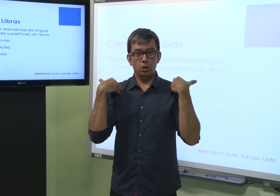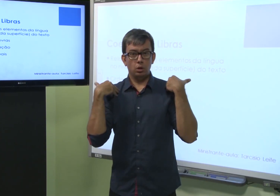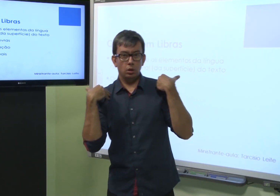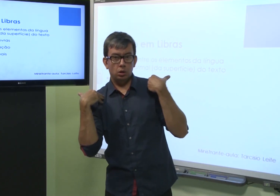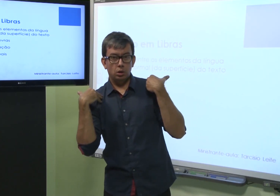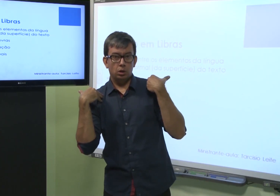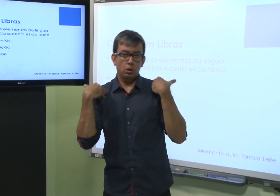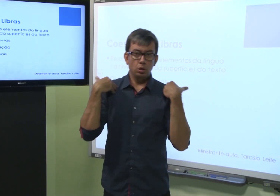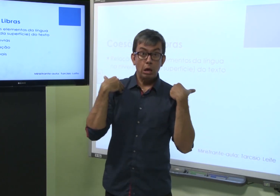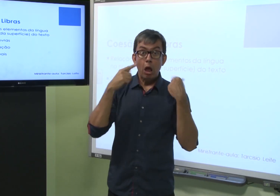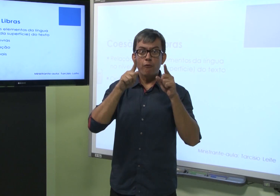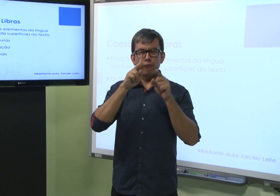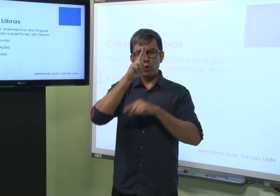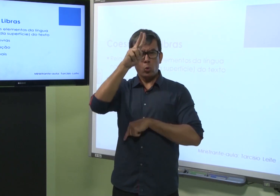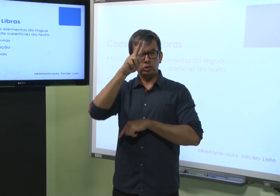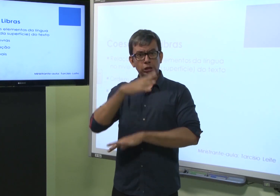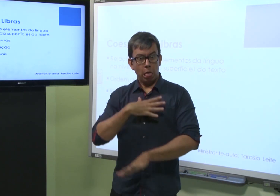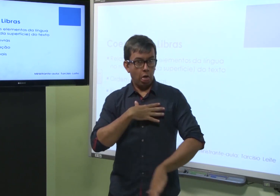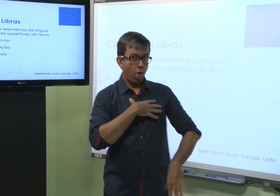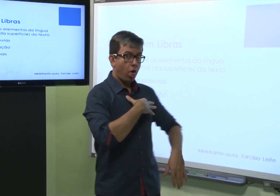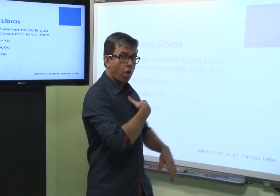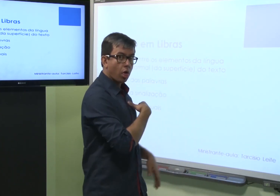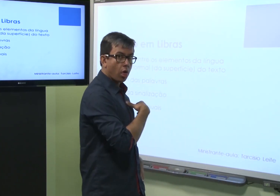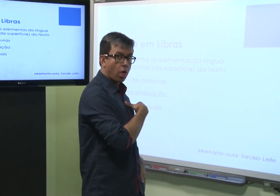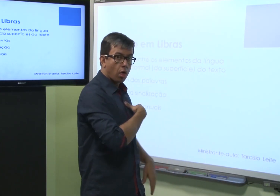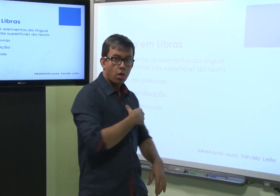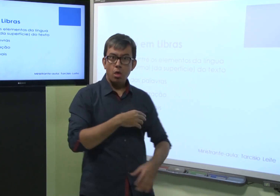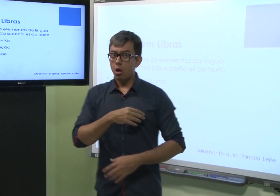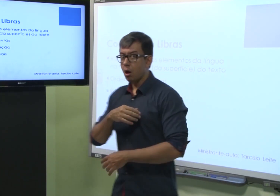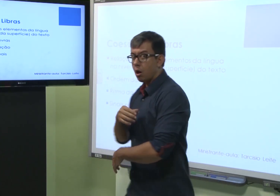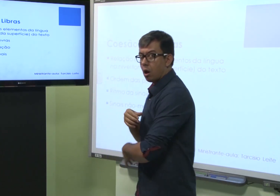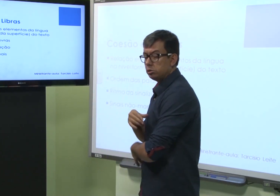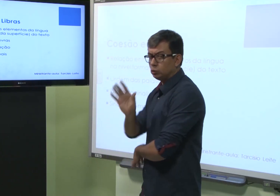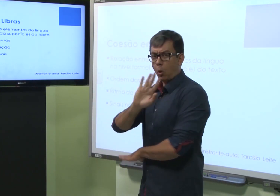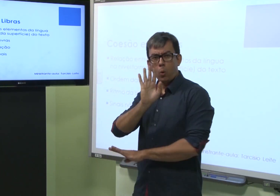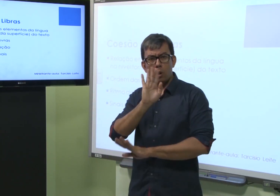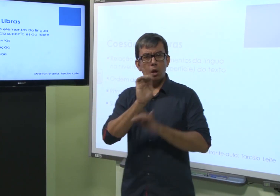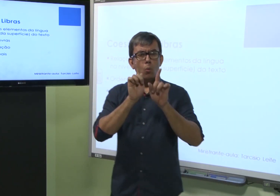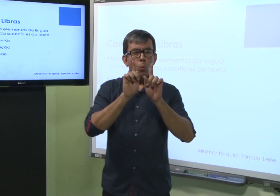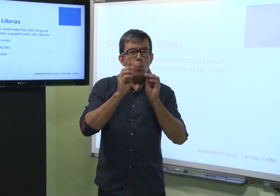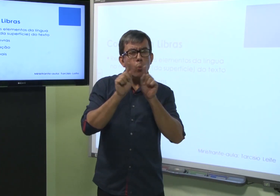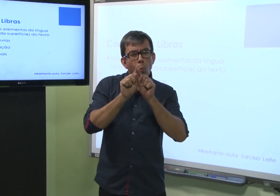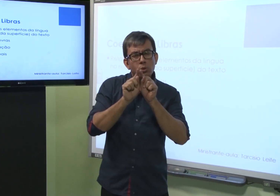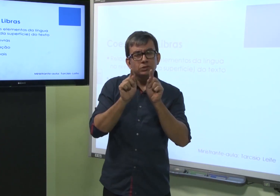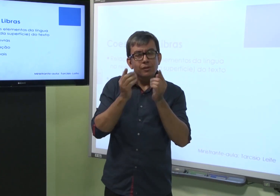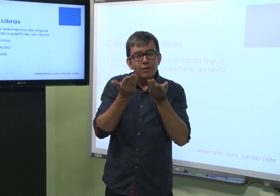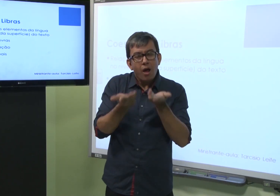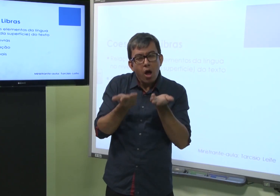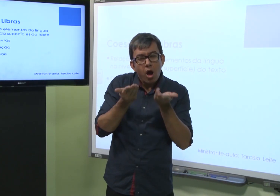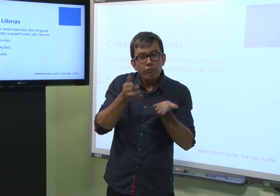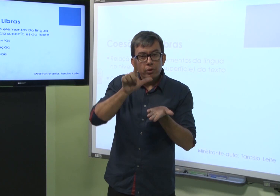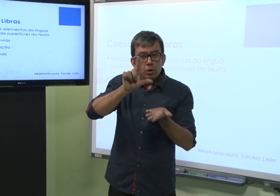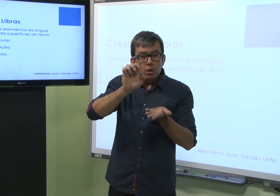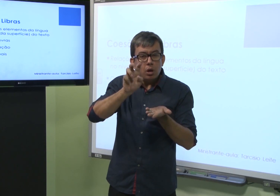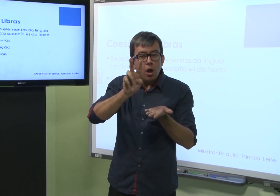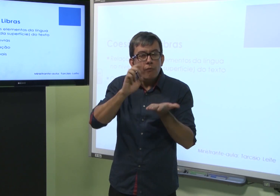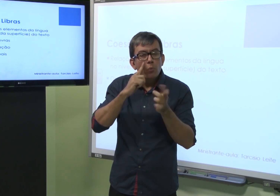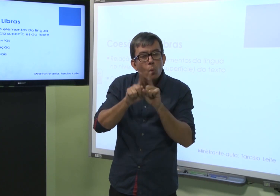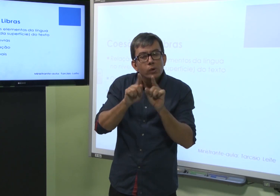Observem o posicionamento do meu corpo, como que eu vou movimentar o meu corpo. Se eu vou movimentar ele de forma